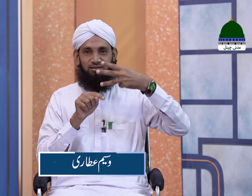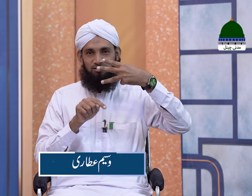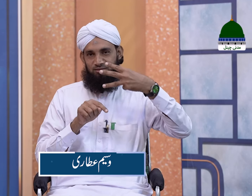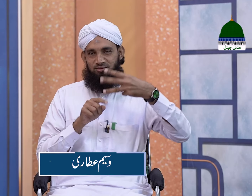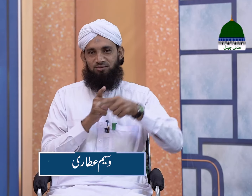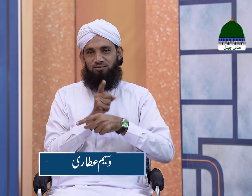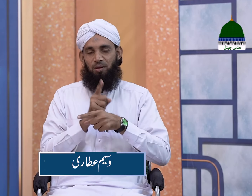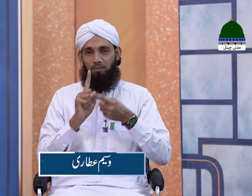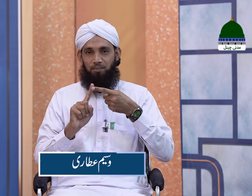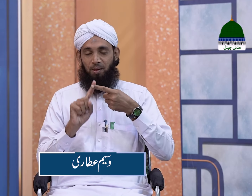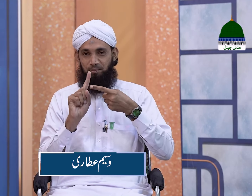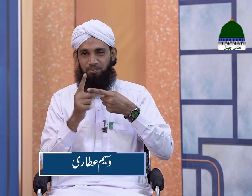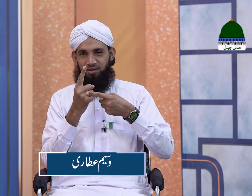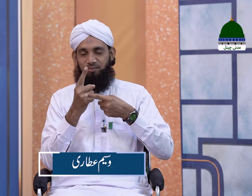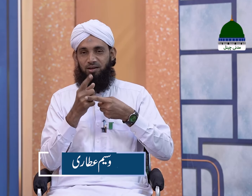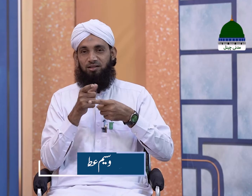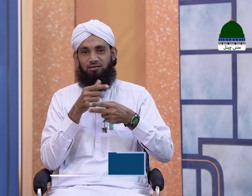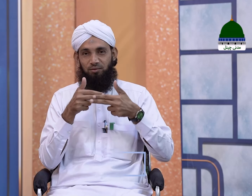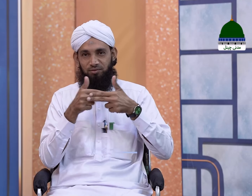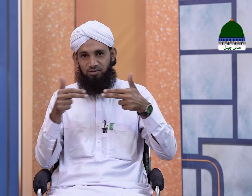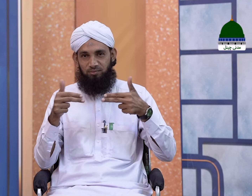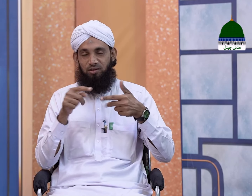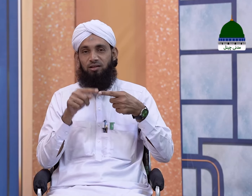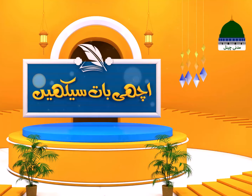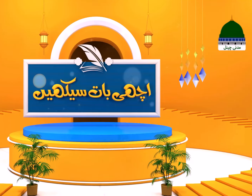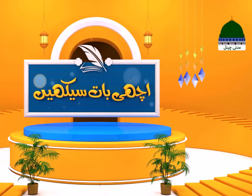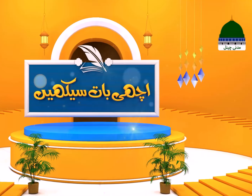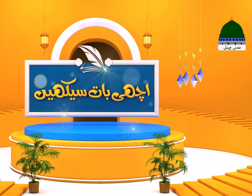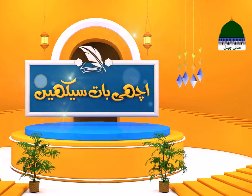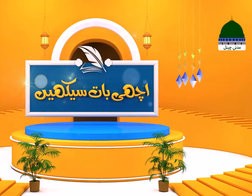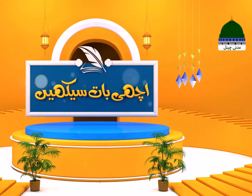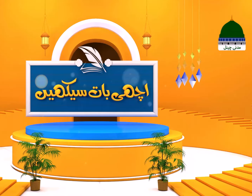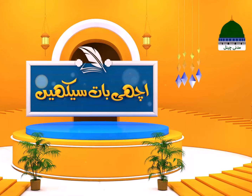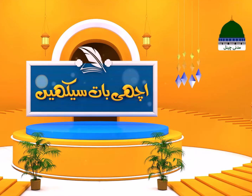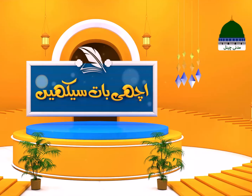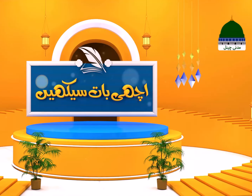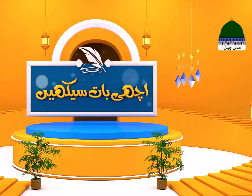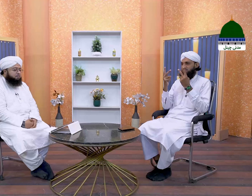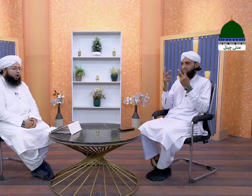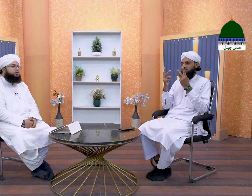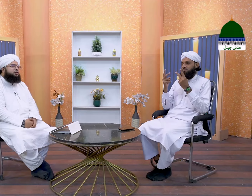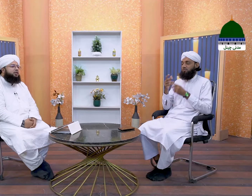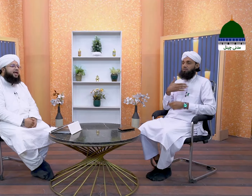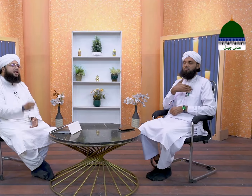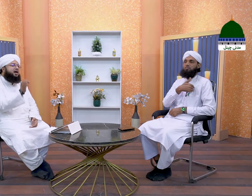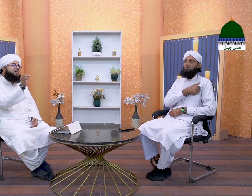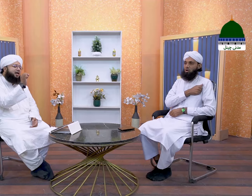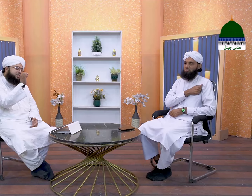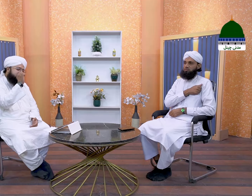آئیے بڑھتے ہیں اپنے پہلے سیگمنٹ کی طرف، جس کا نام ہے اچھی بات سیکھیں۔ موت ایک اٹل حقیقت